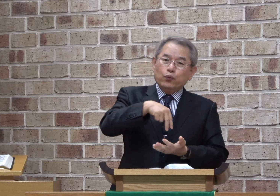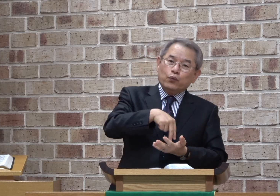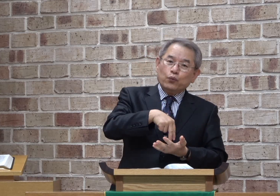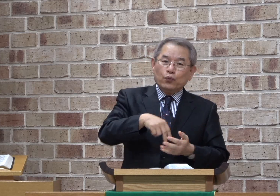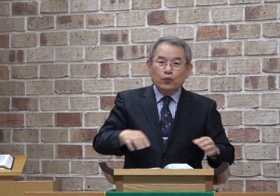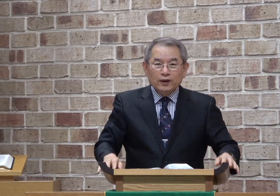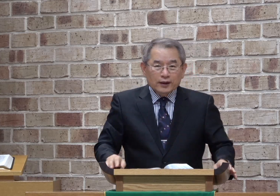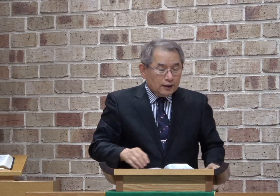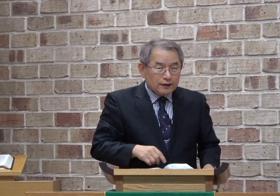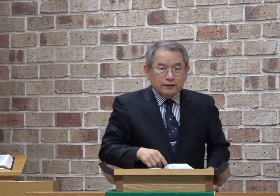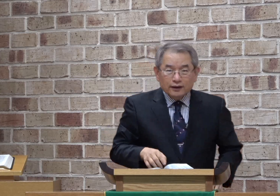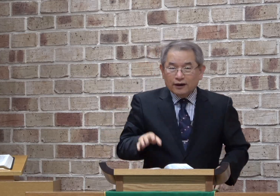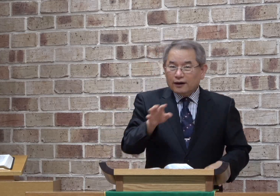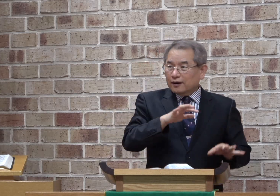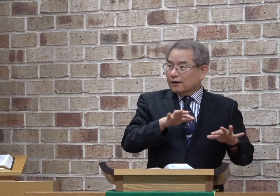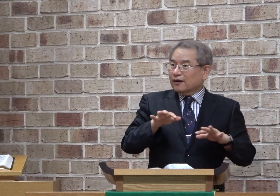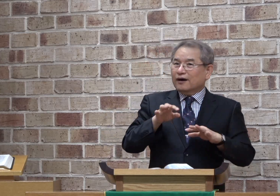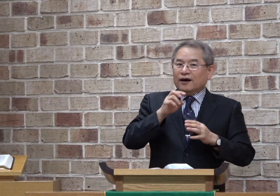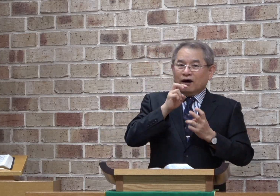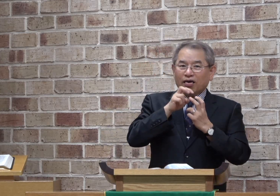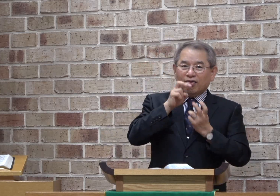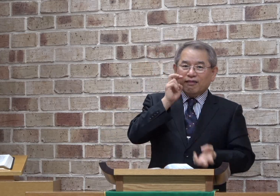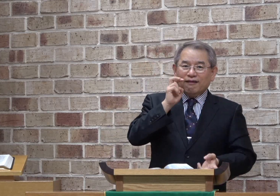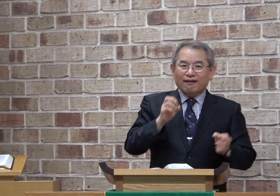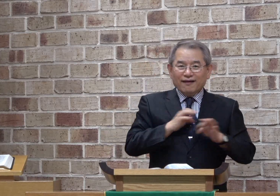예수님이 명령했습니다. 그리고는 모든